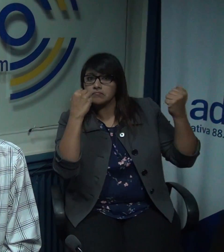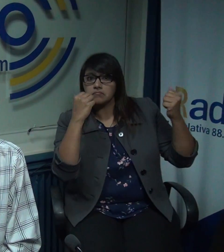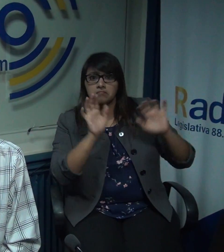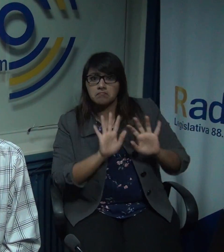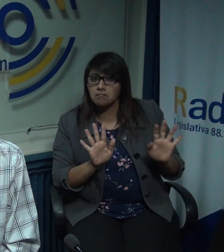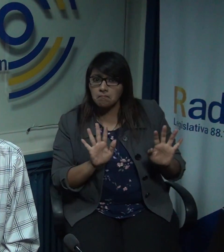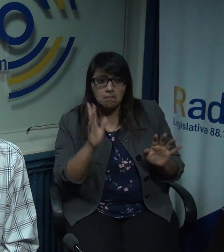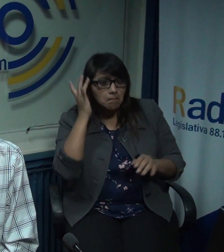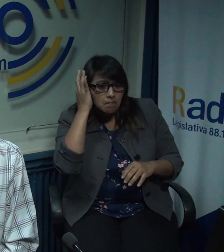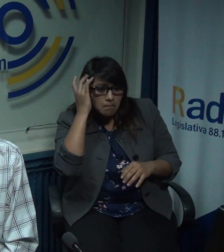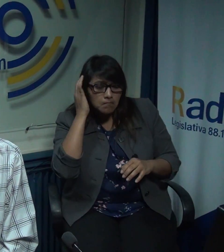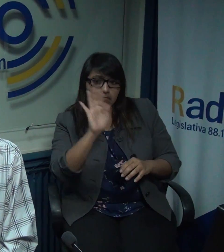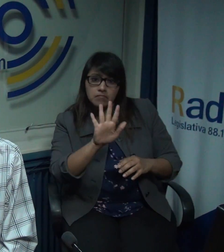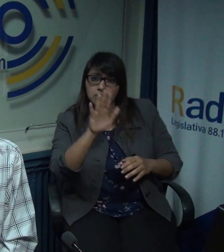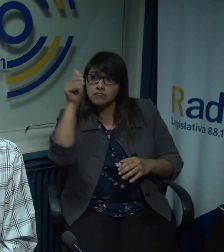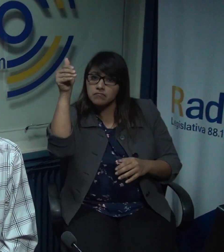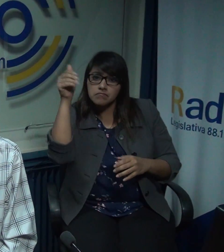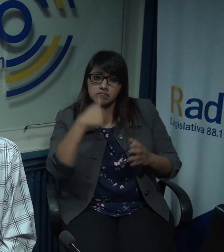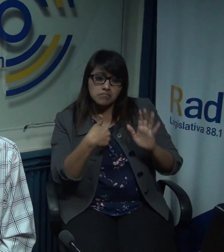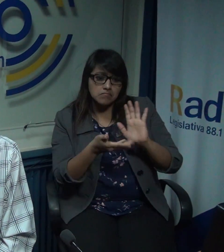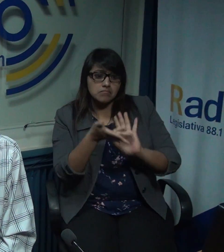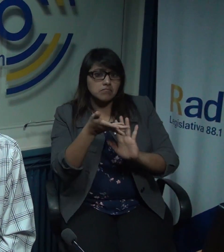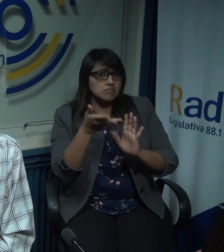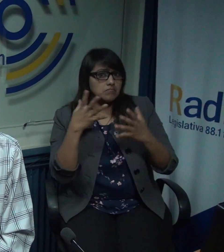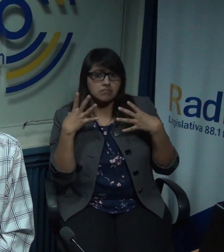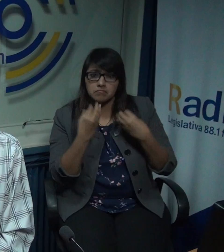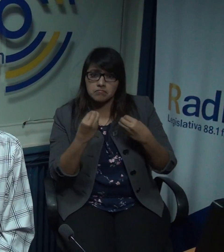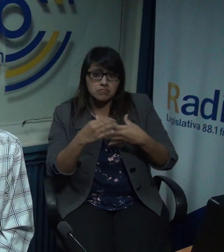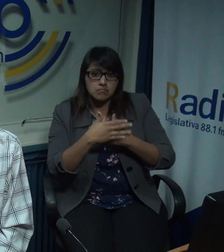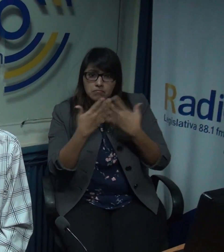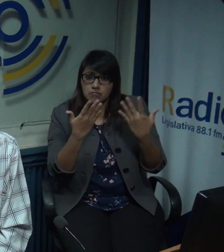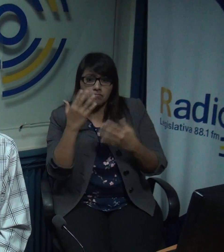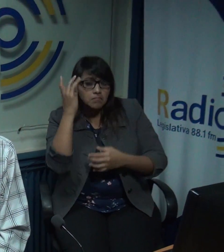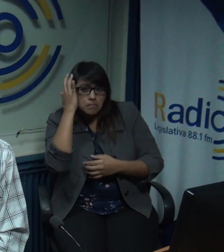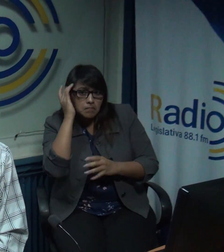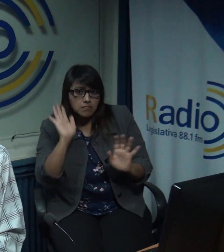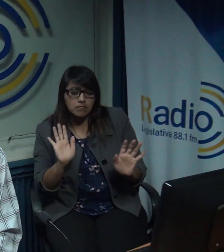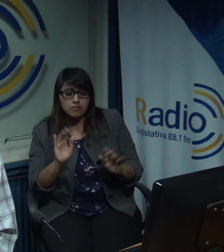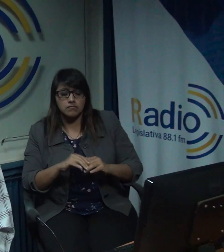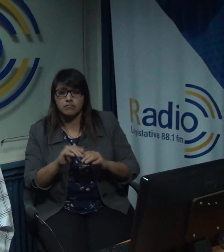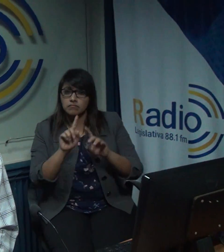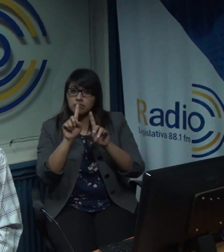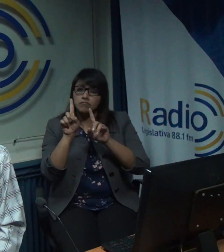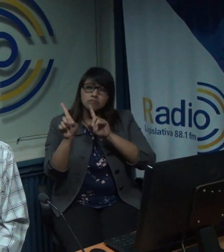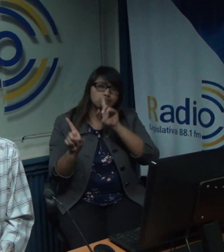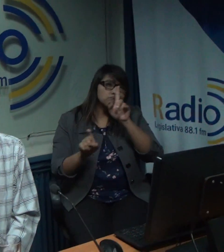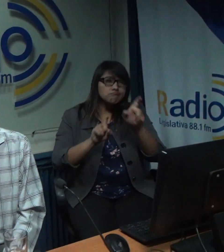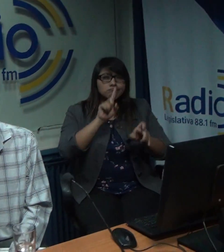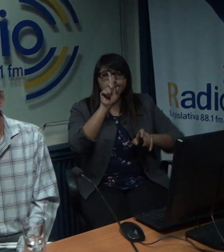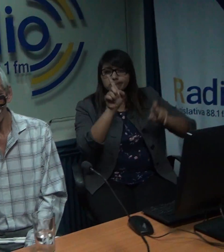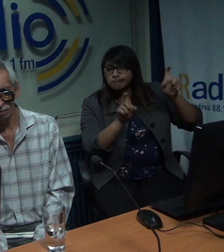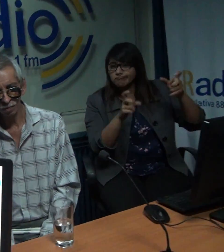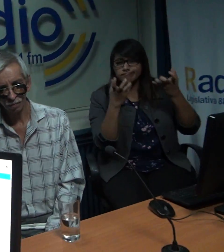su educación y por su desarrollo social. Claro, eso es importante. Surgen también algunas interrogantes en